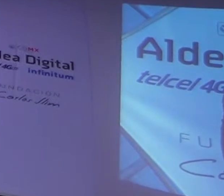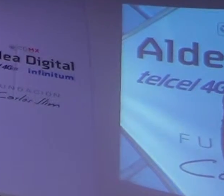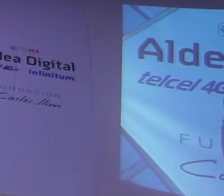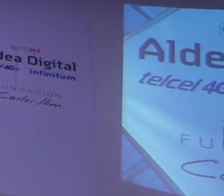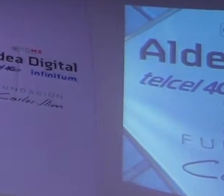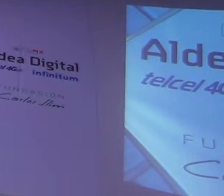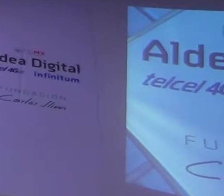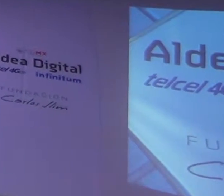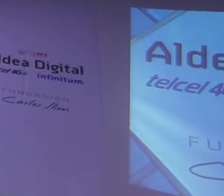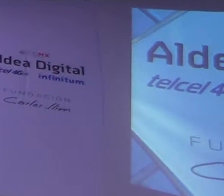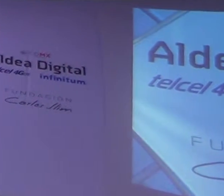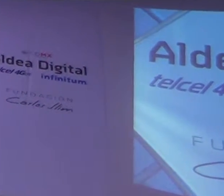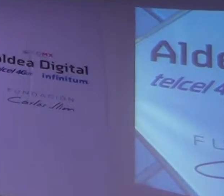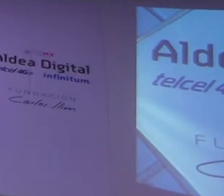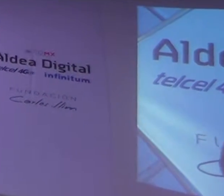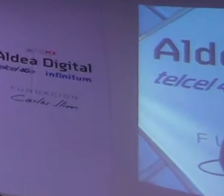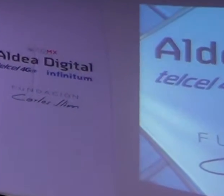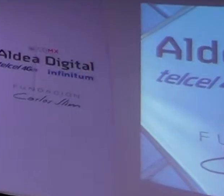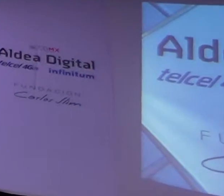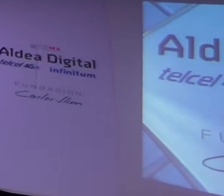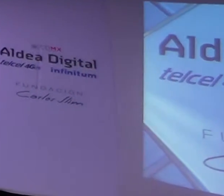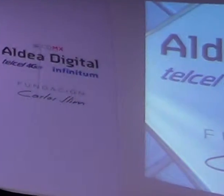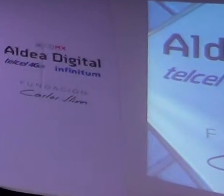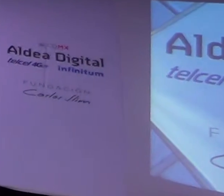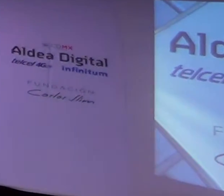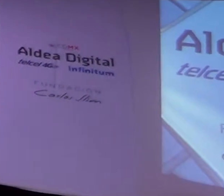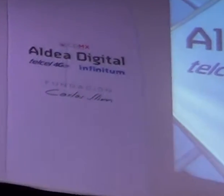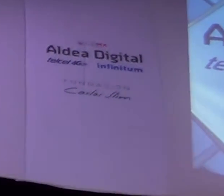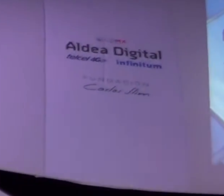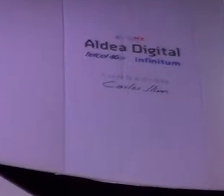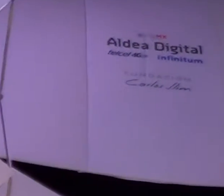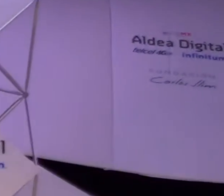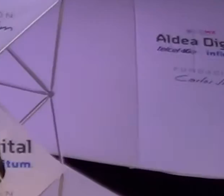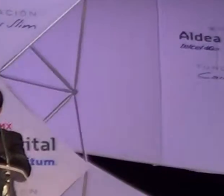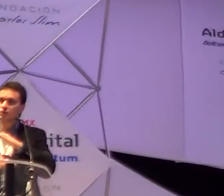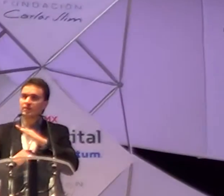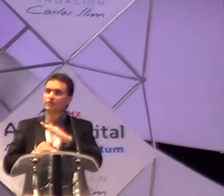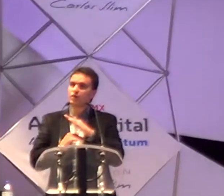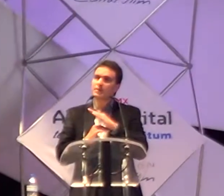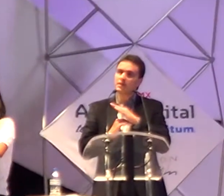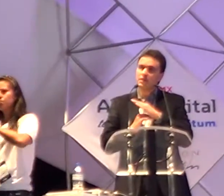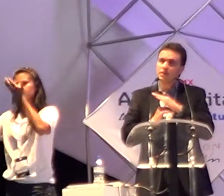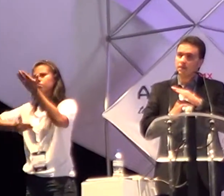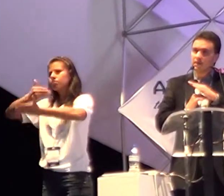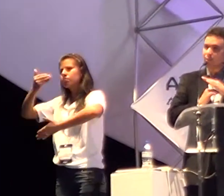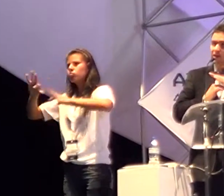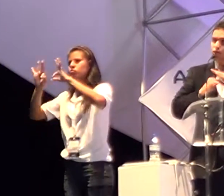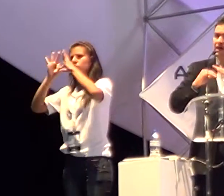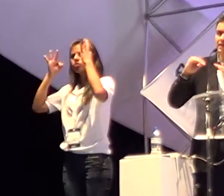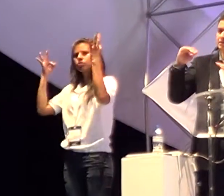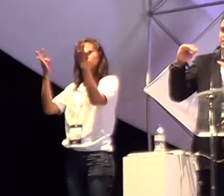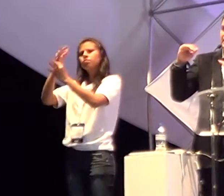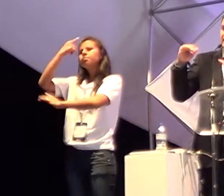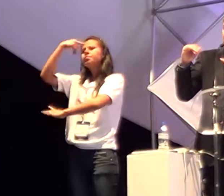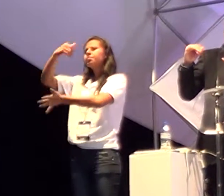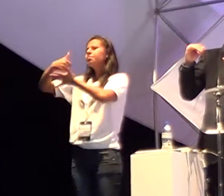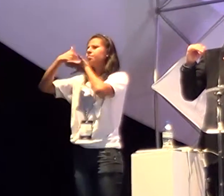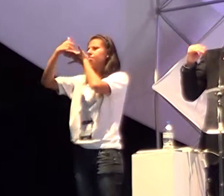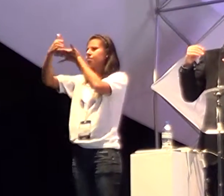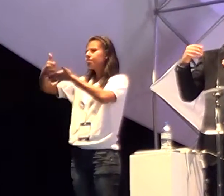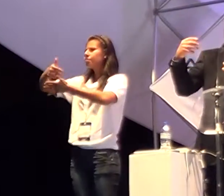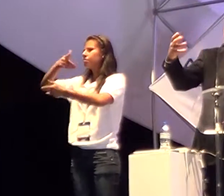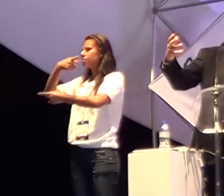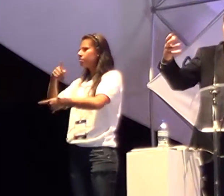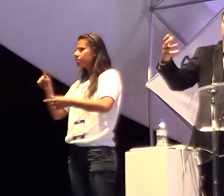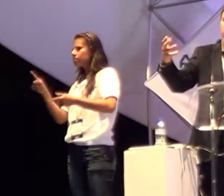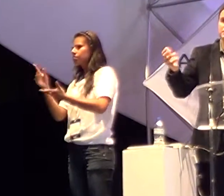streaming, no saben qué pasa. Pero es una la tecnología avanza de una forma para ayudar